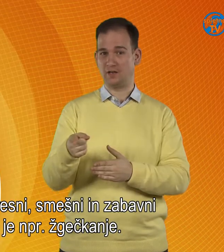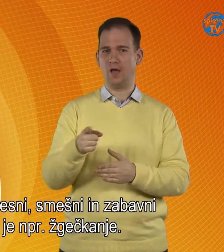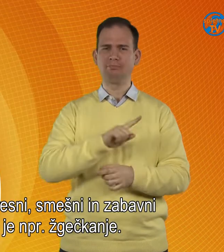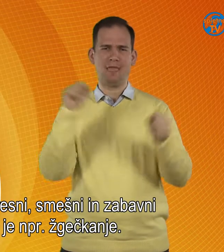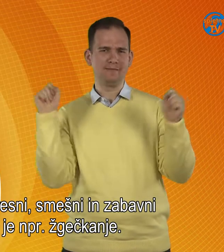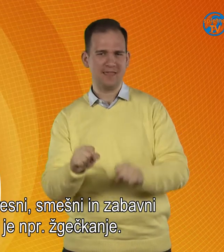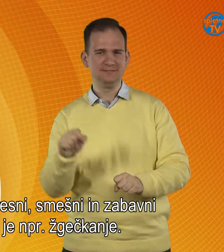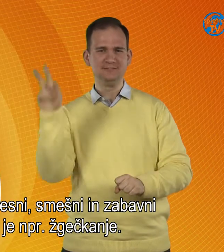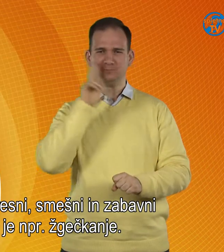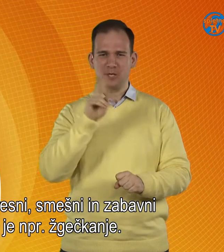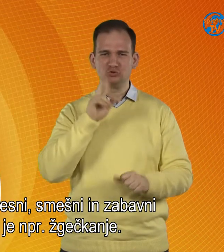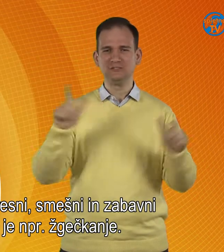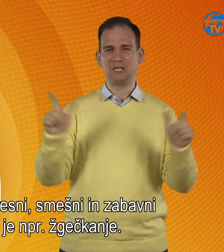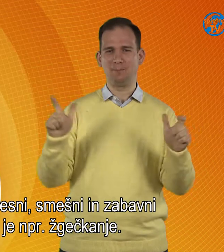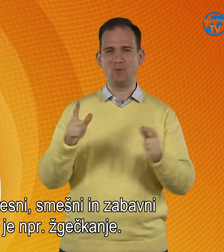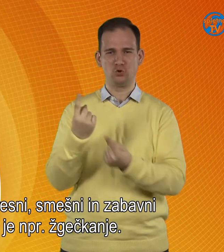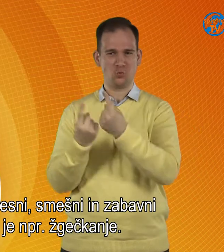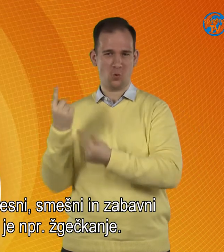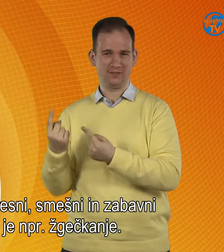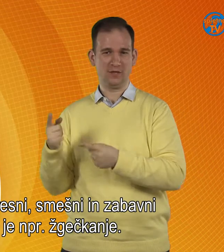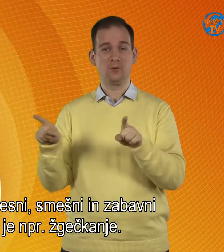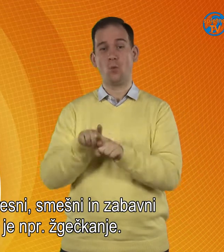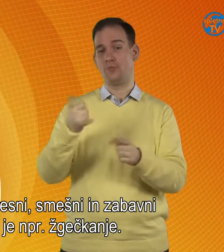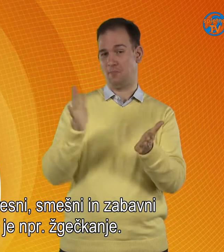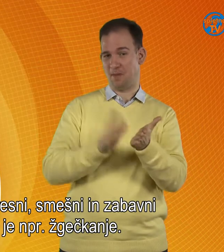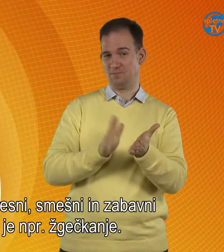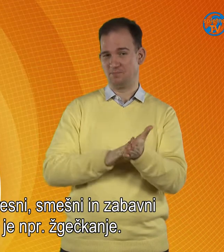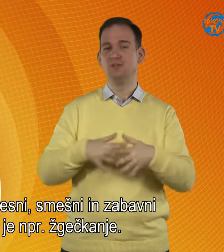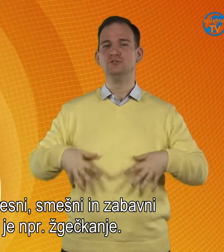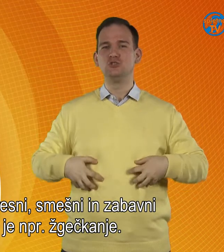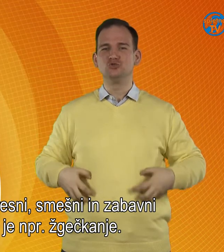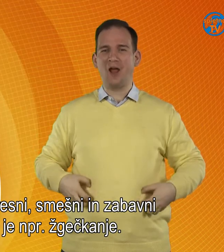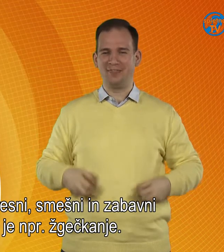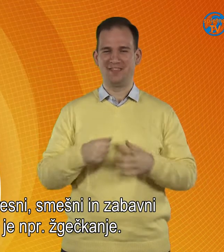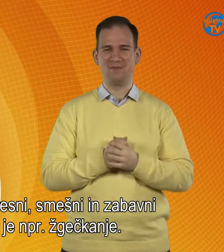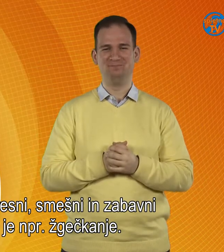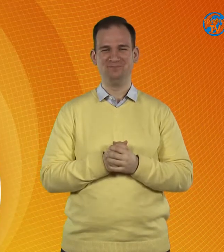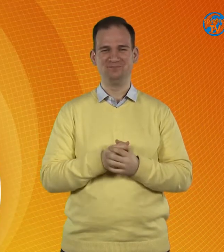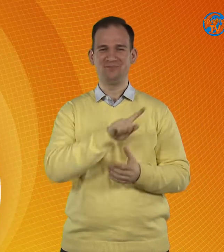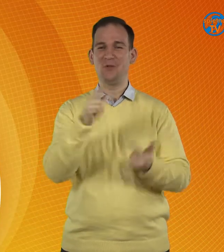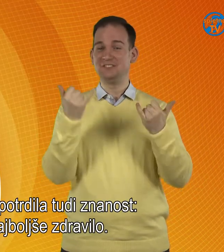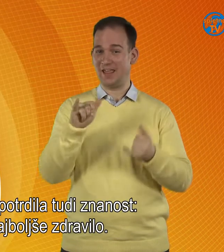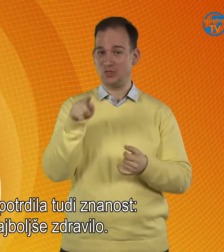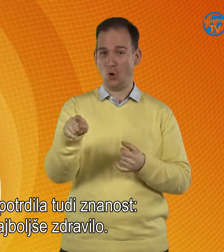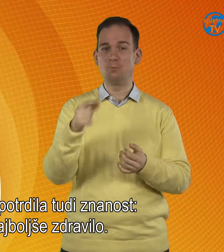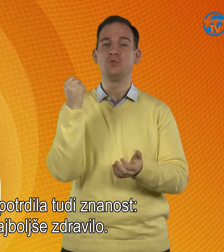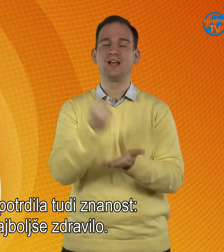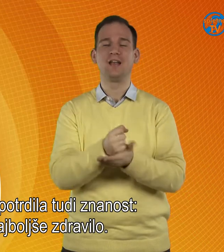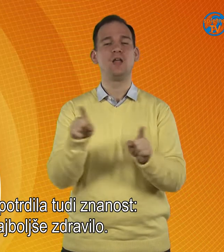Povzročijo ga neresni, smešni in zahtevni dogodki, kot je na primer žgečkanje. Do sedaj je to potrdila